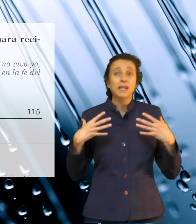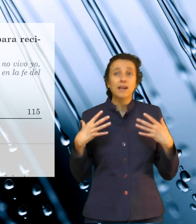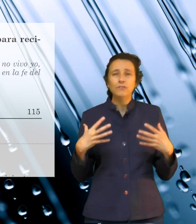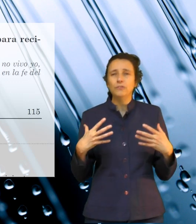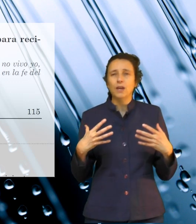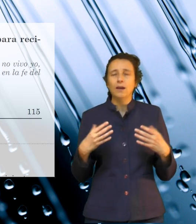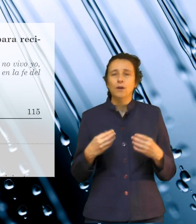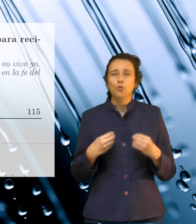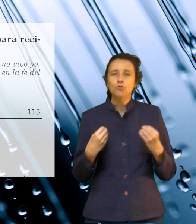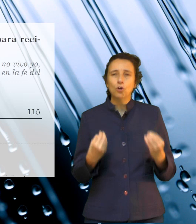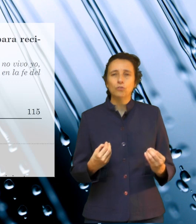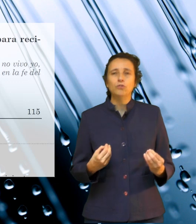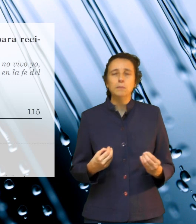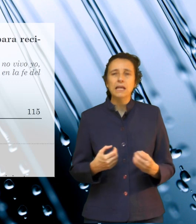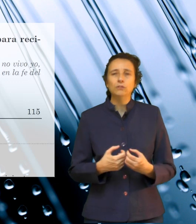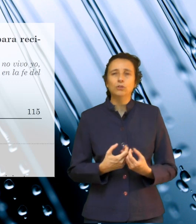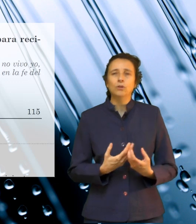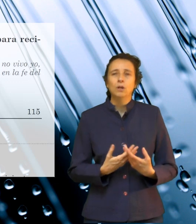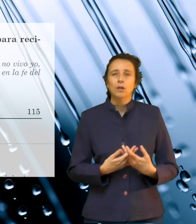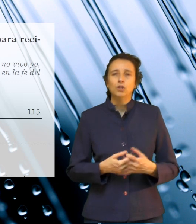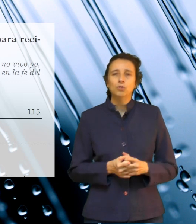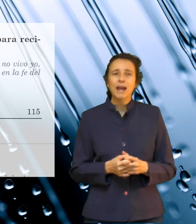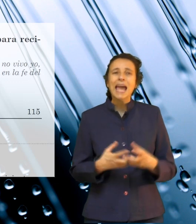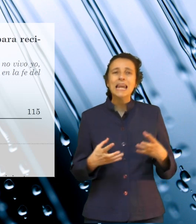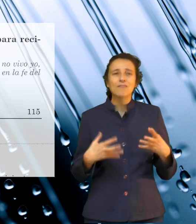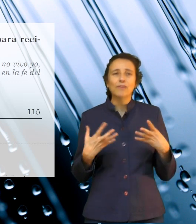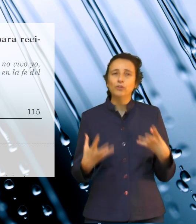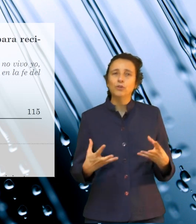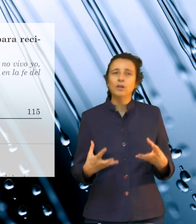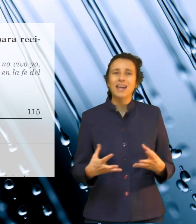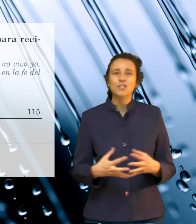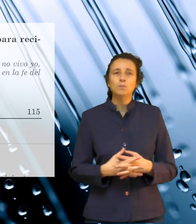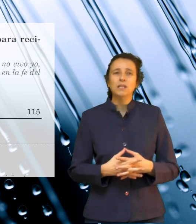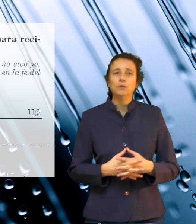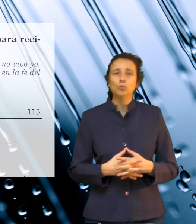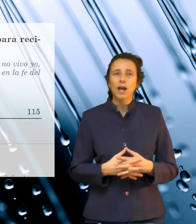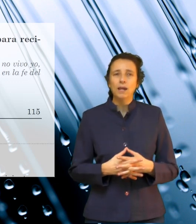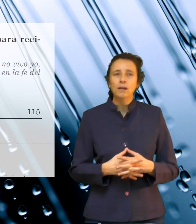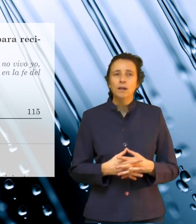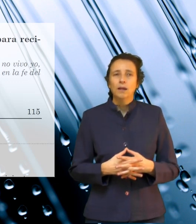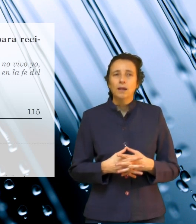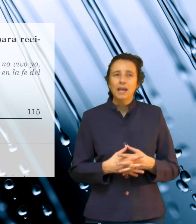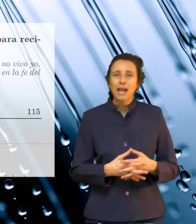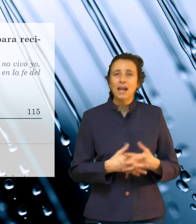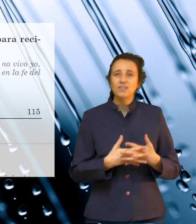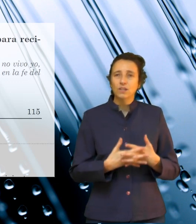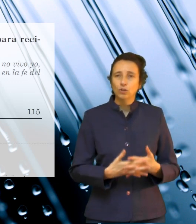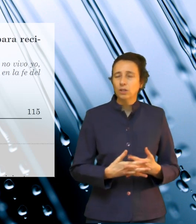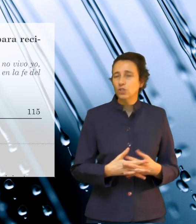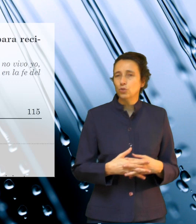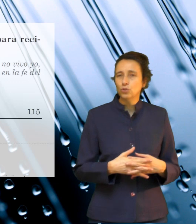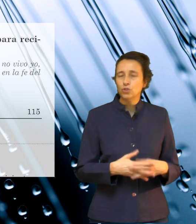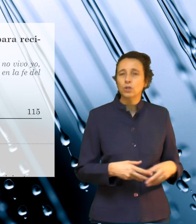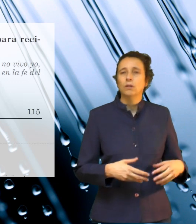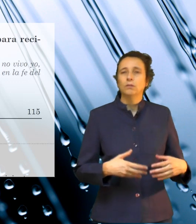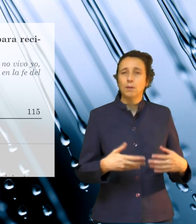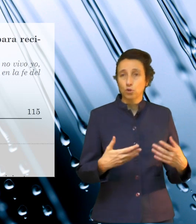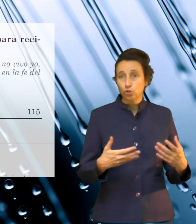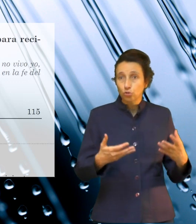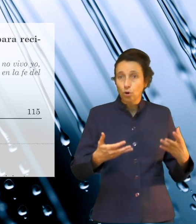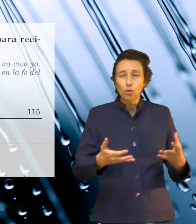una experiencia, un conocimiento y una elevación espiritual que el Señor